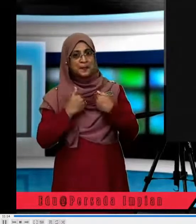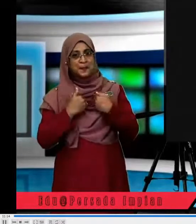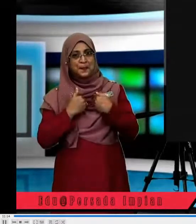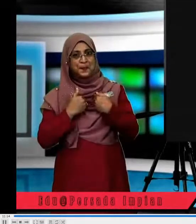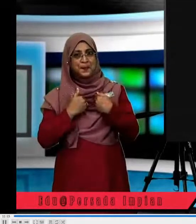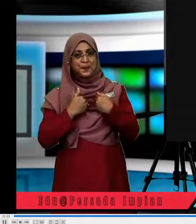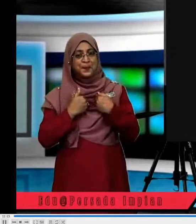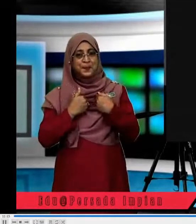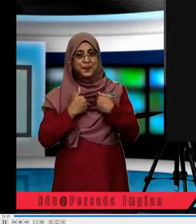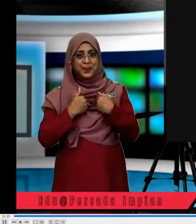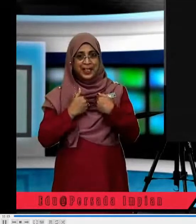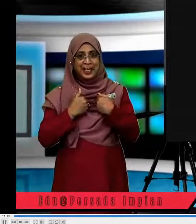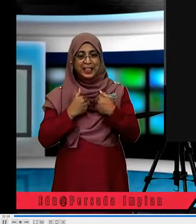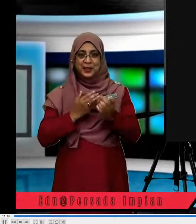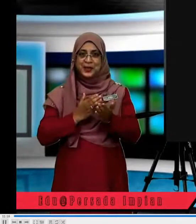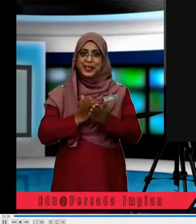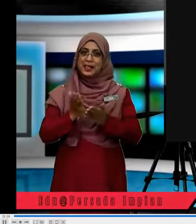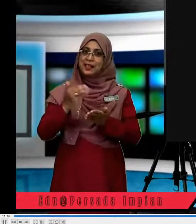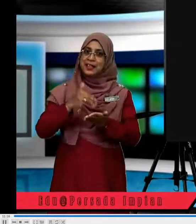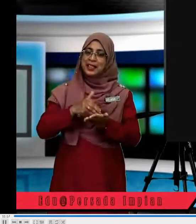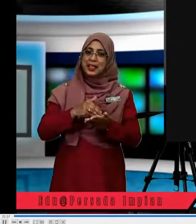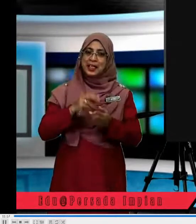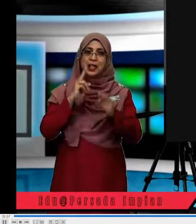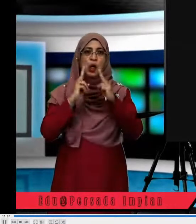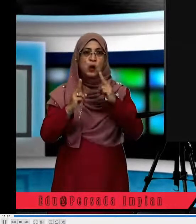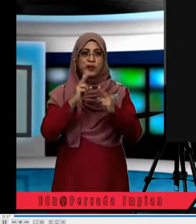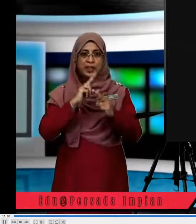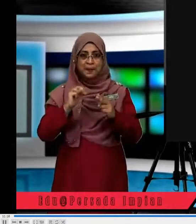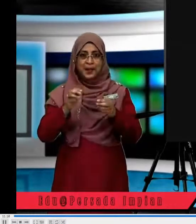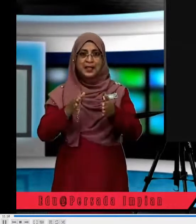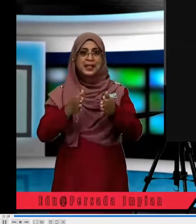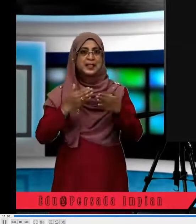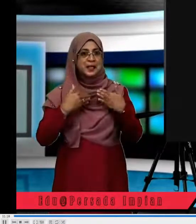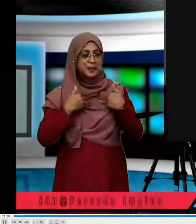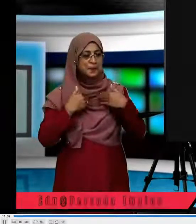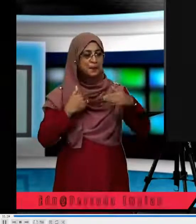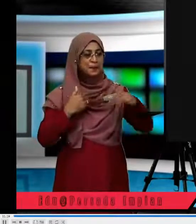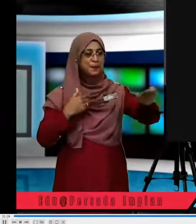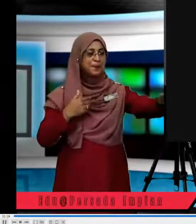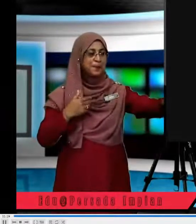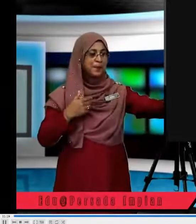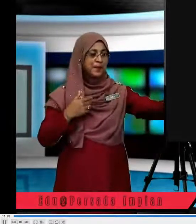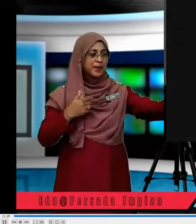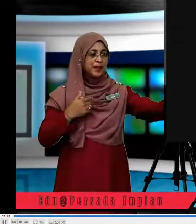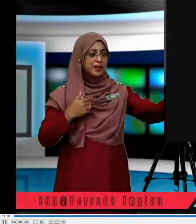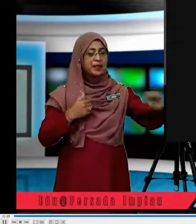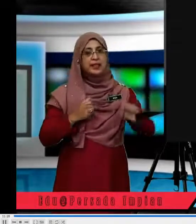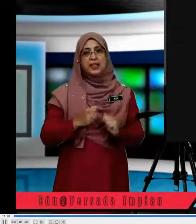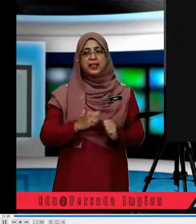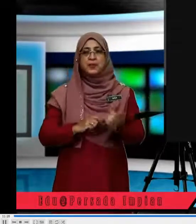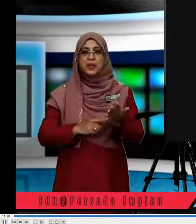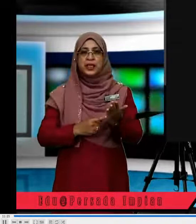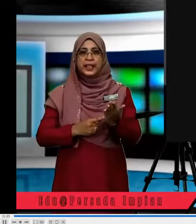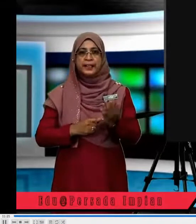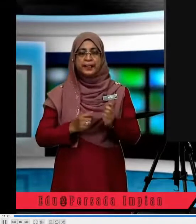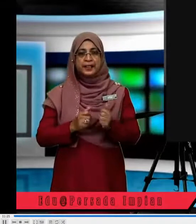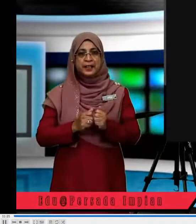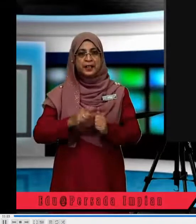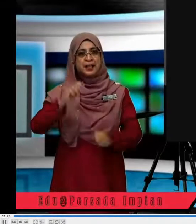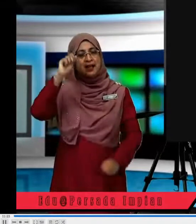salam Hai boleh kita teruskan lagi dengan Ucapan salam yang